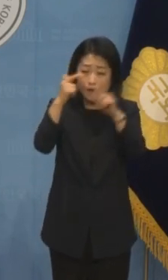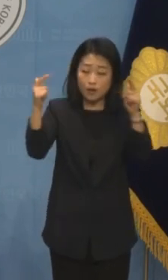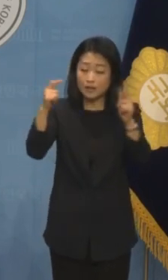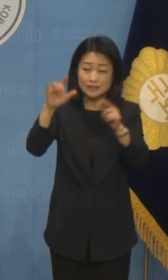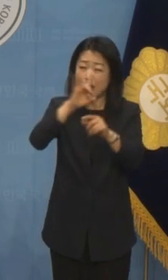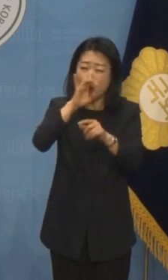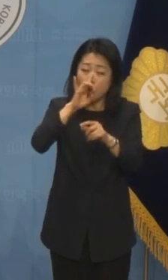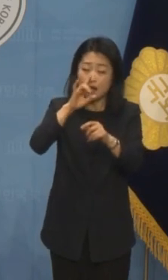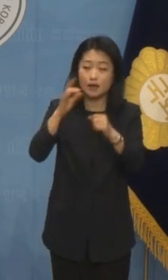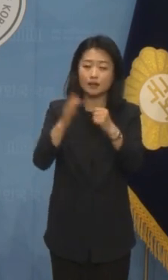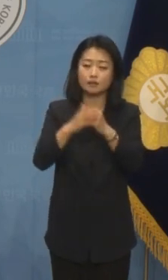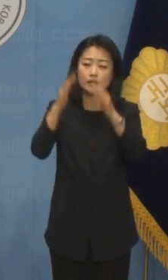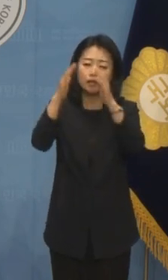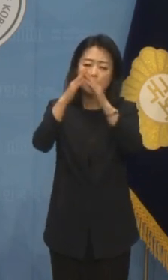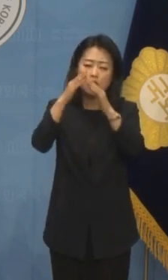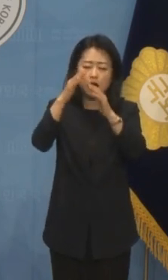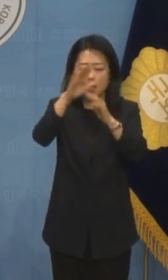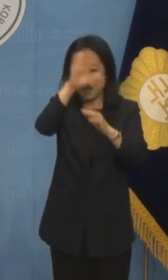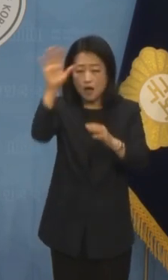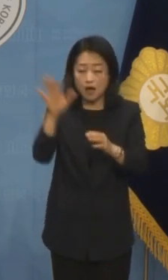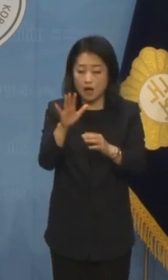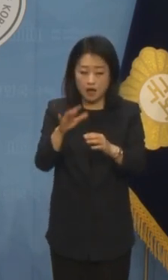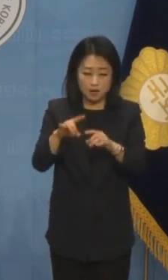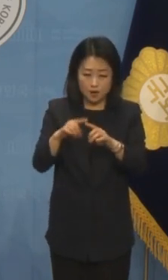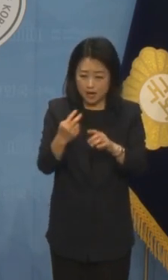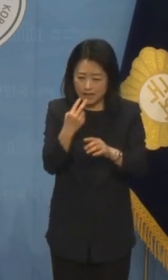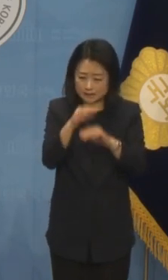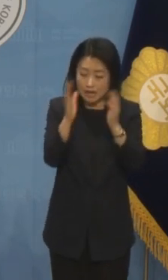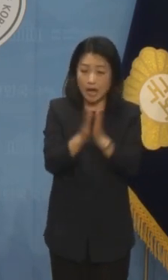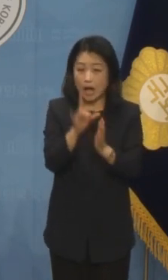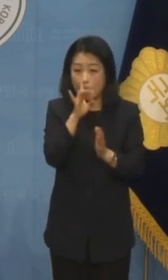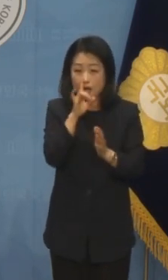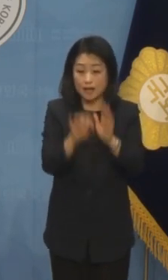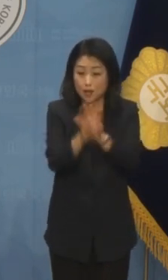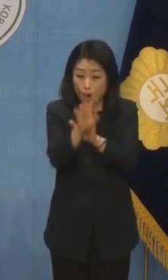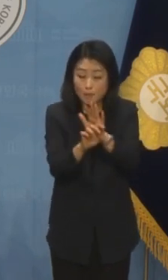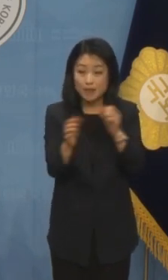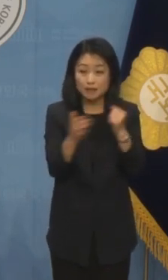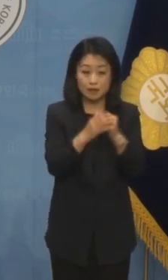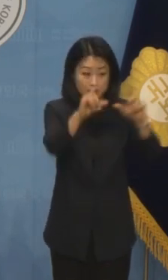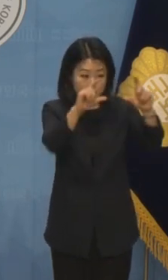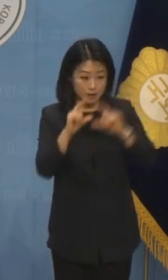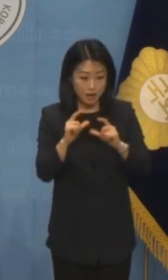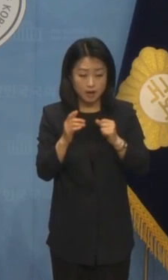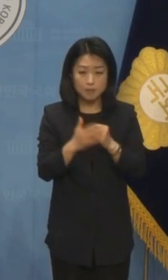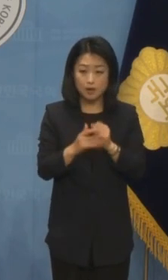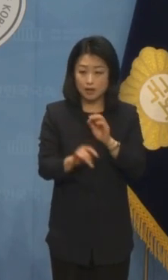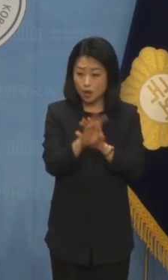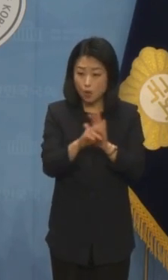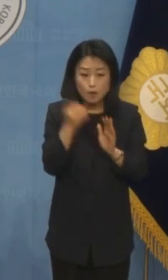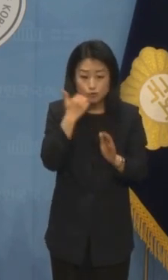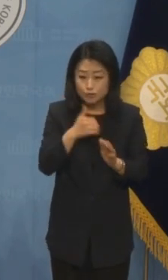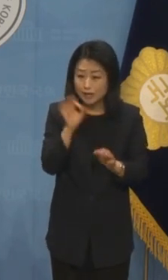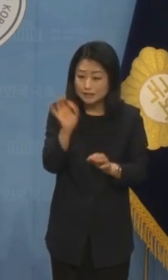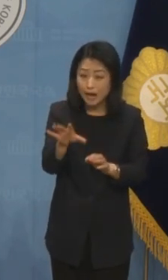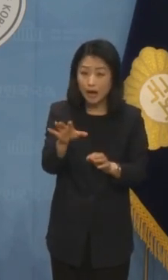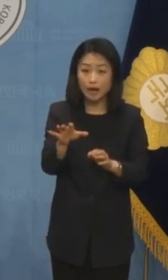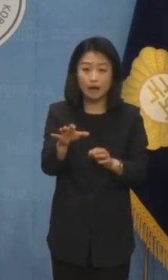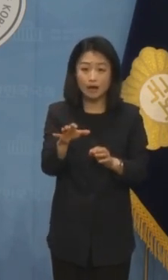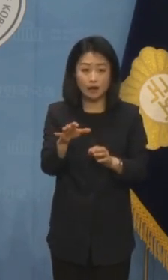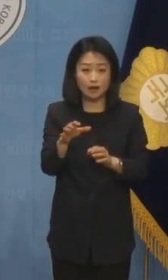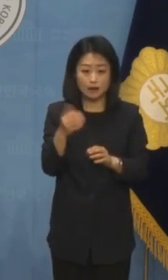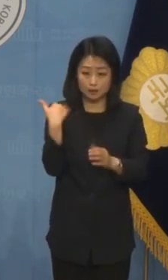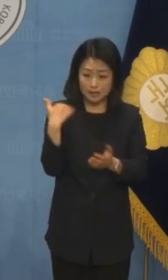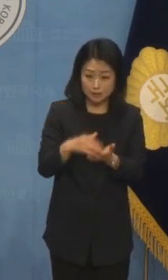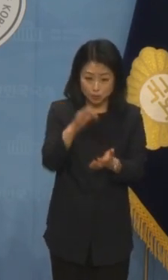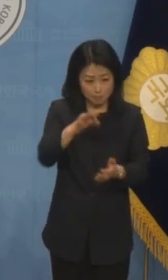있다는 공포에 떨고 있습니다. 선순위 임차인은 경매를 시작해도 얼어붙은 경매 시장 때문에 언제 돈을